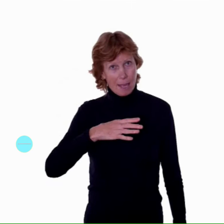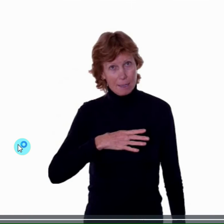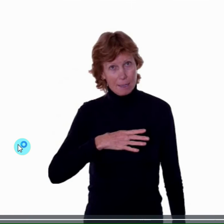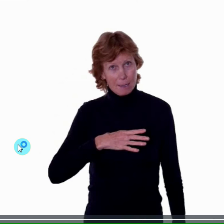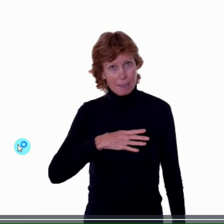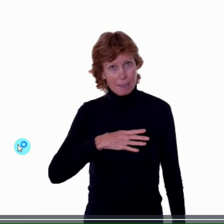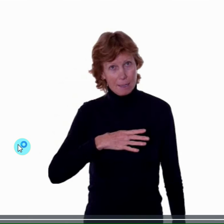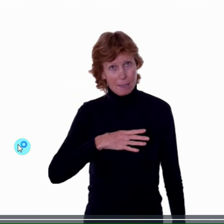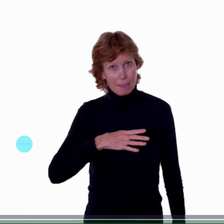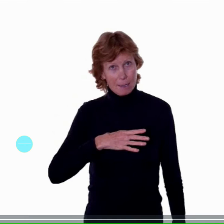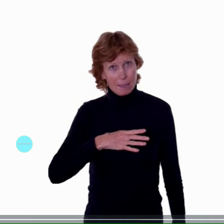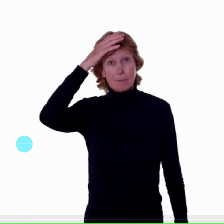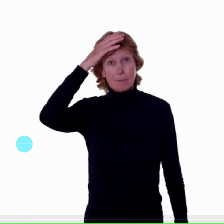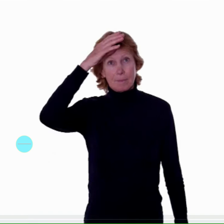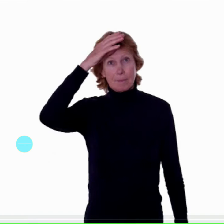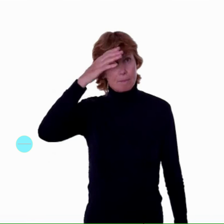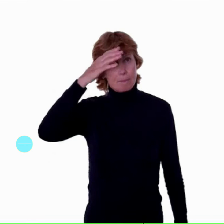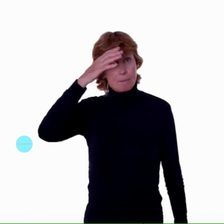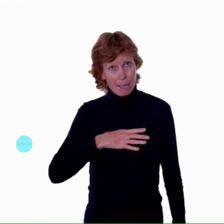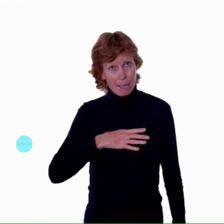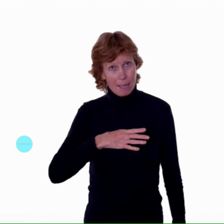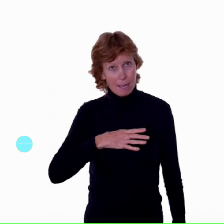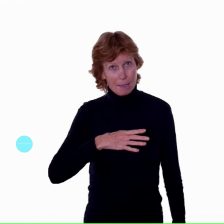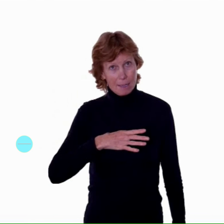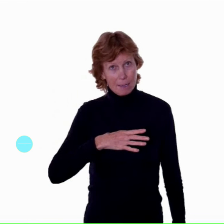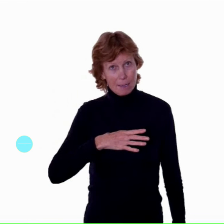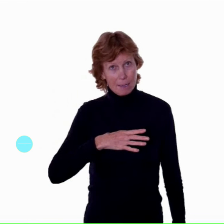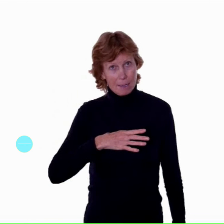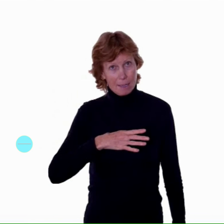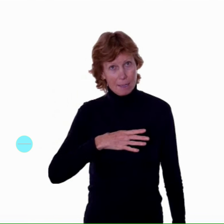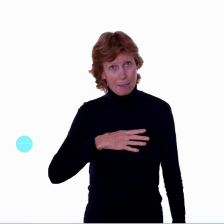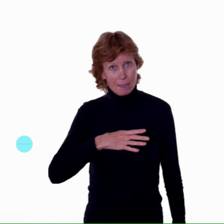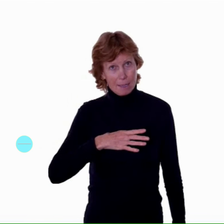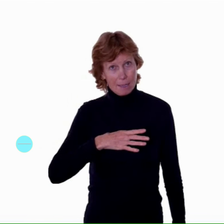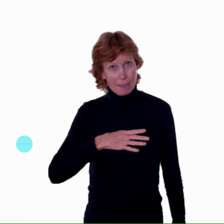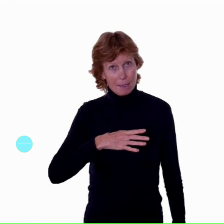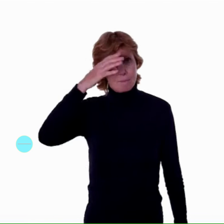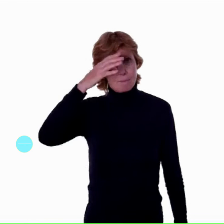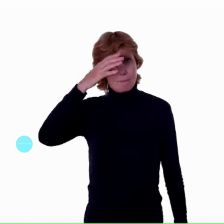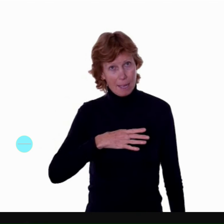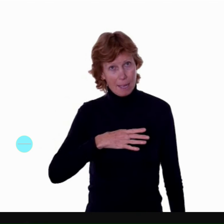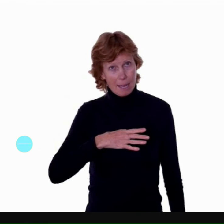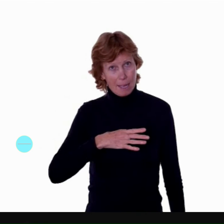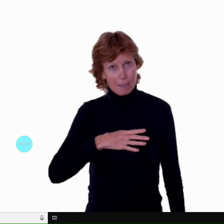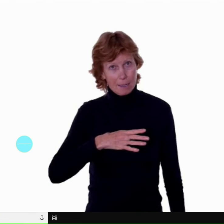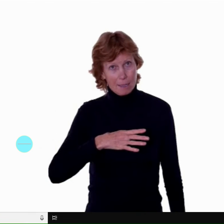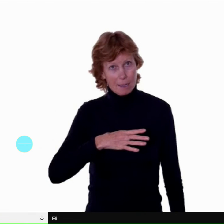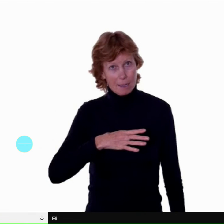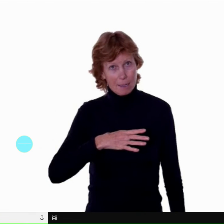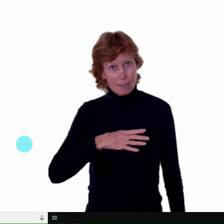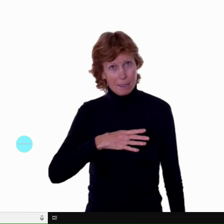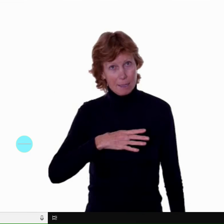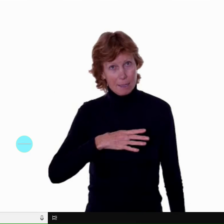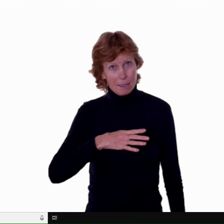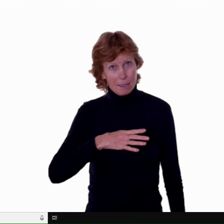तो मैन के लिए ये साइन है, ये ऊपर से नीचे जो हैंड आ रहा है। ठीक है, लास्ट लेक्चर में जो हमने लोकेशन